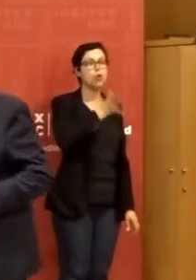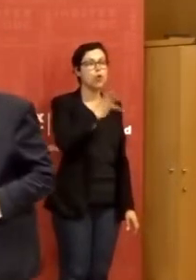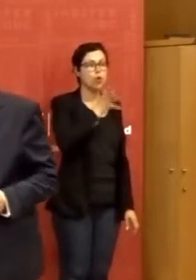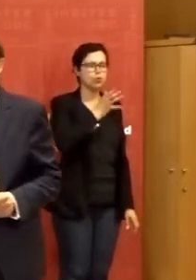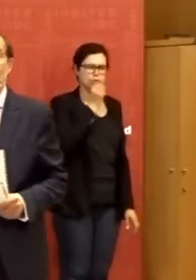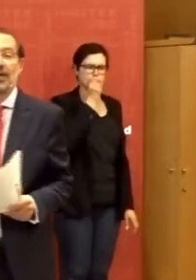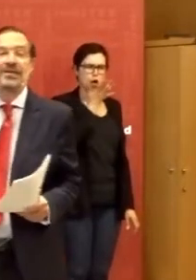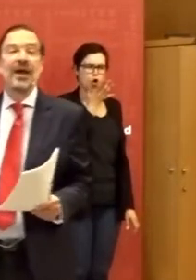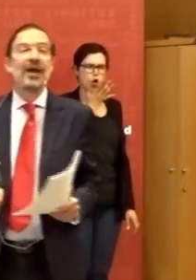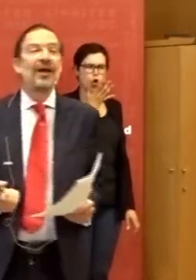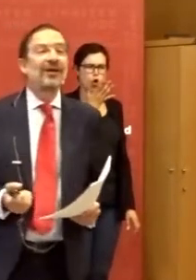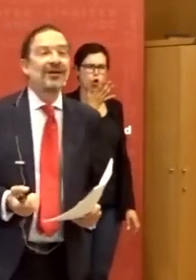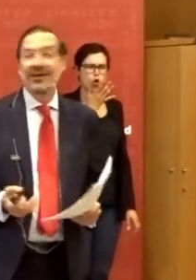mejor